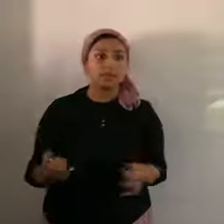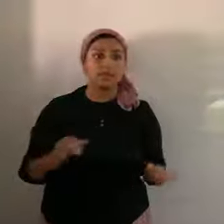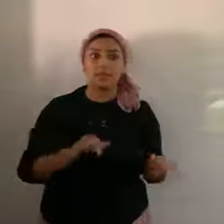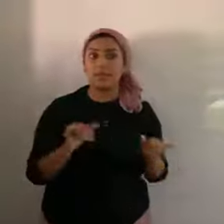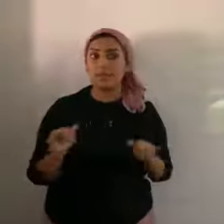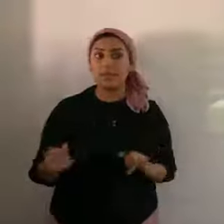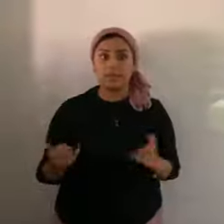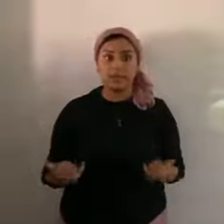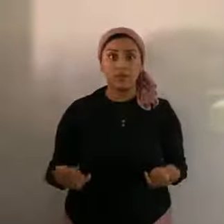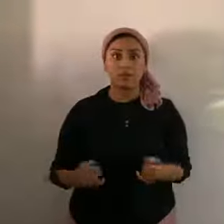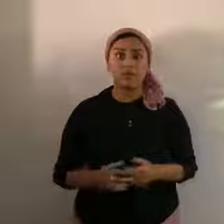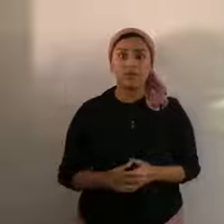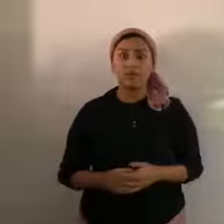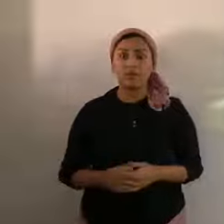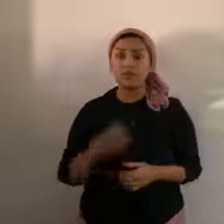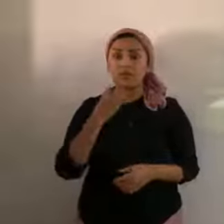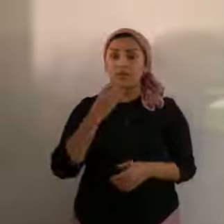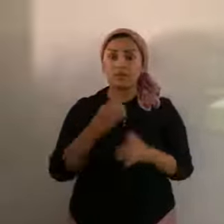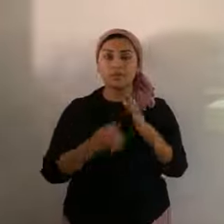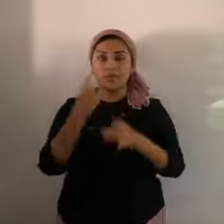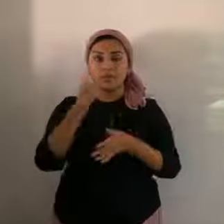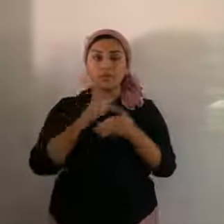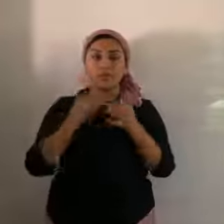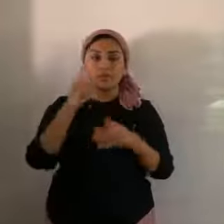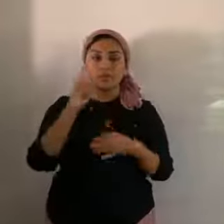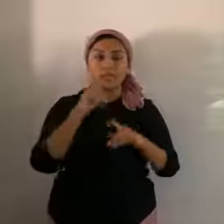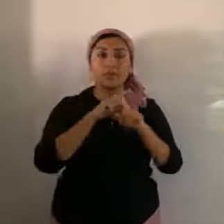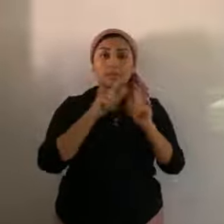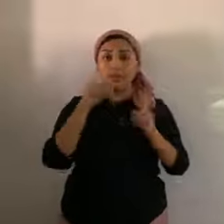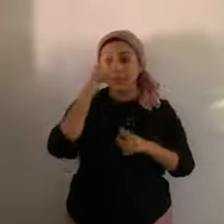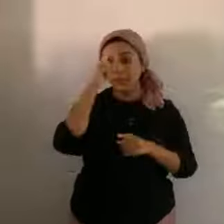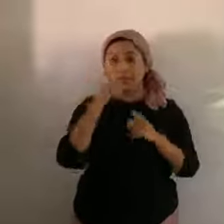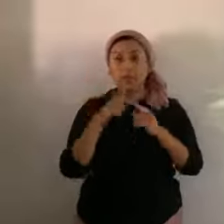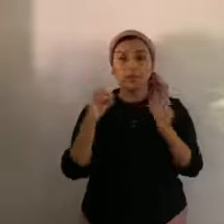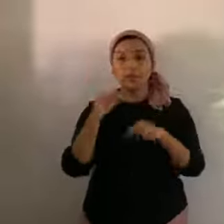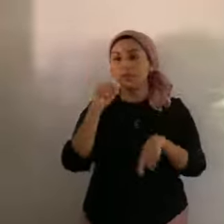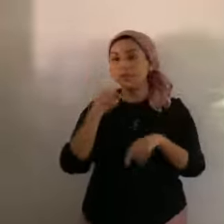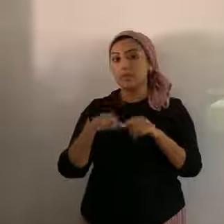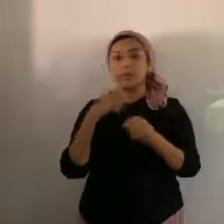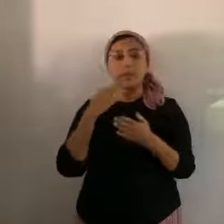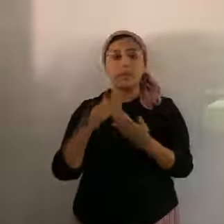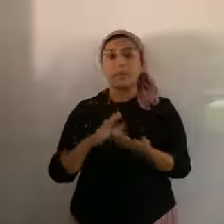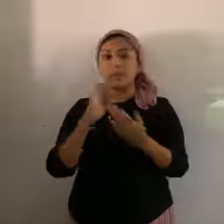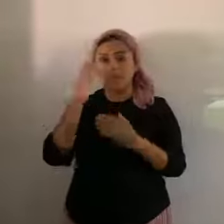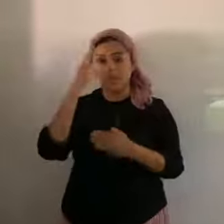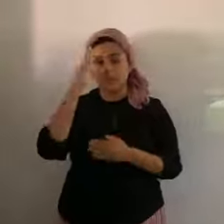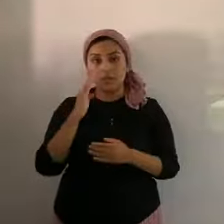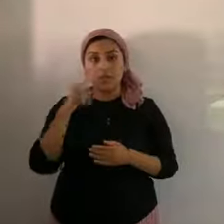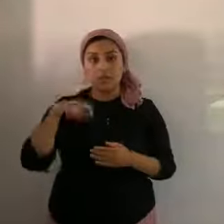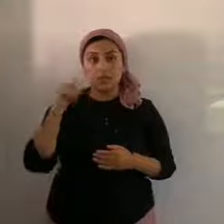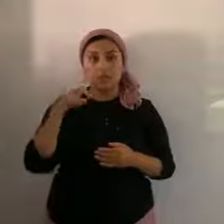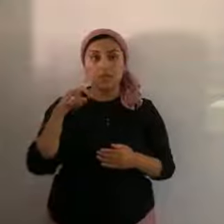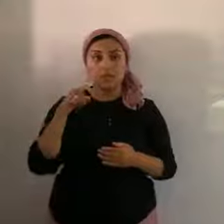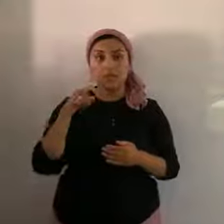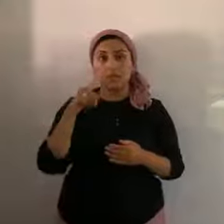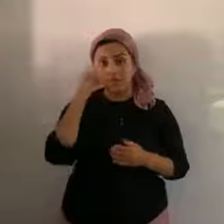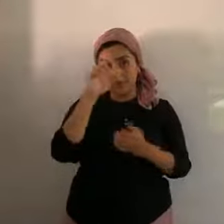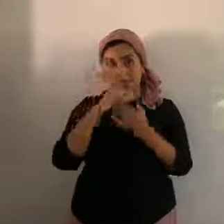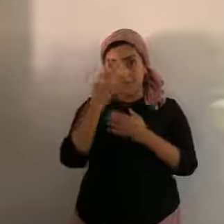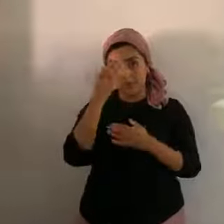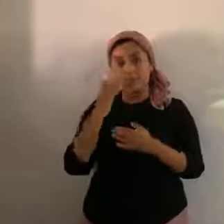mismo. Hebreos 11, verso 6, pero sin fe es imposible agradar a Elohim, porque es necesario que el que le se acerca a Elohim crea que le